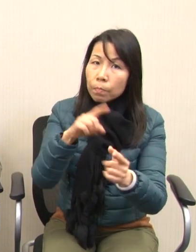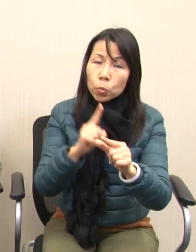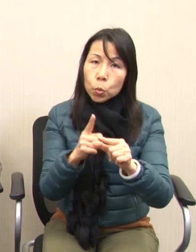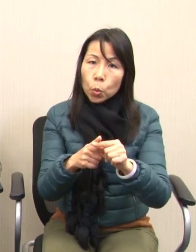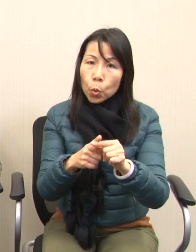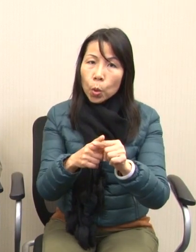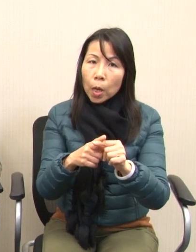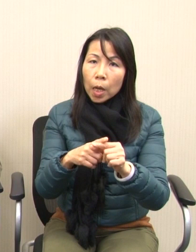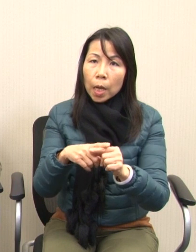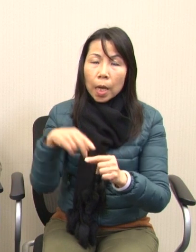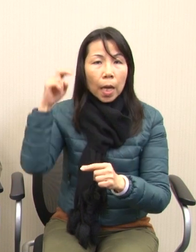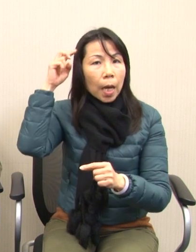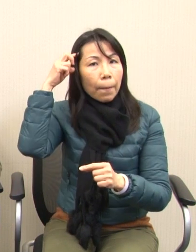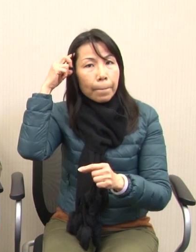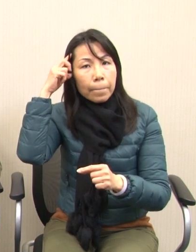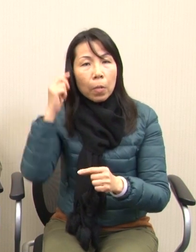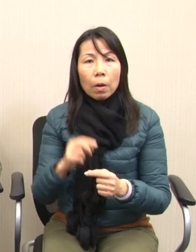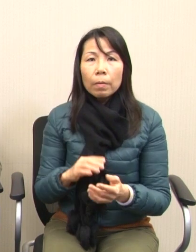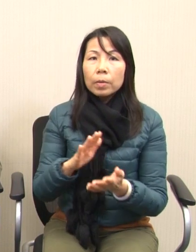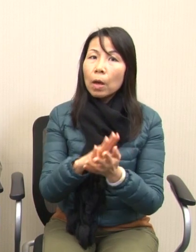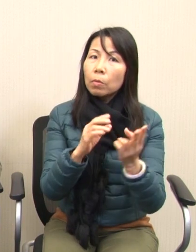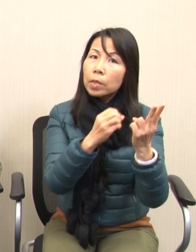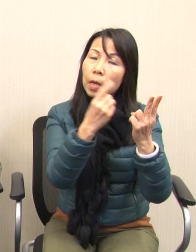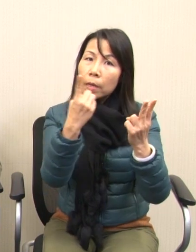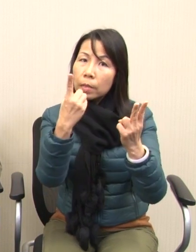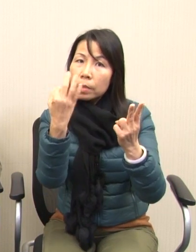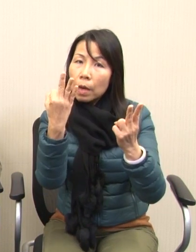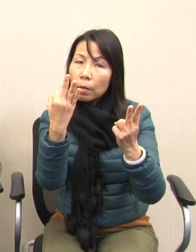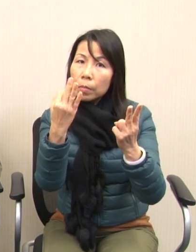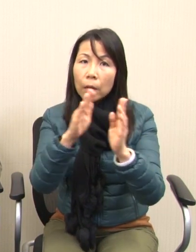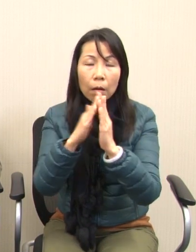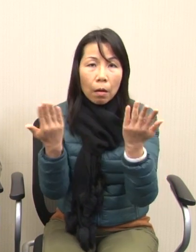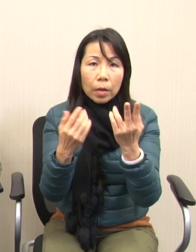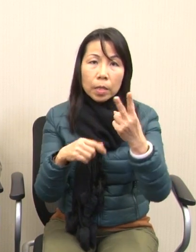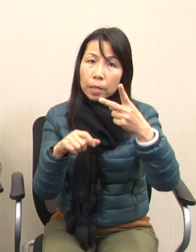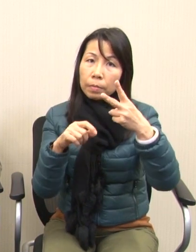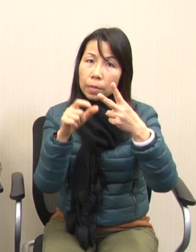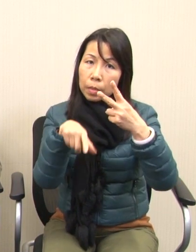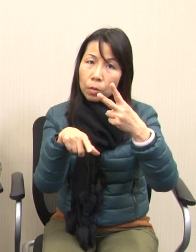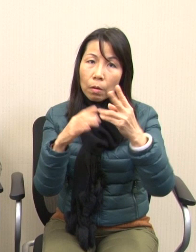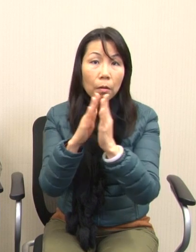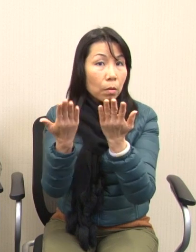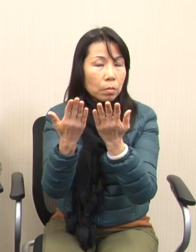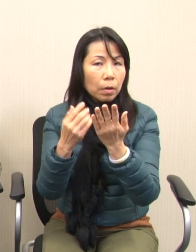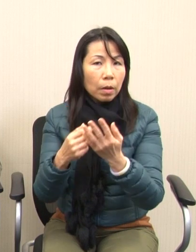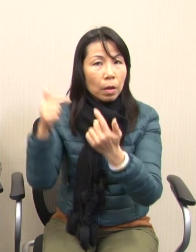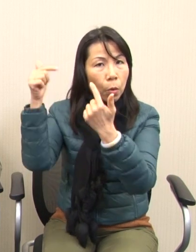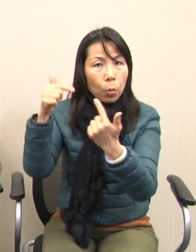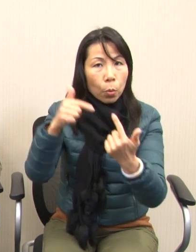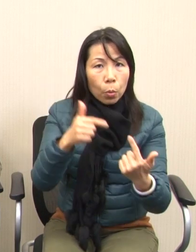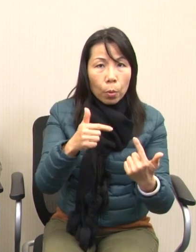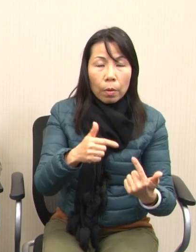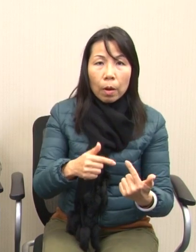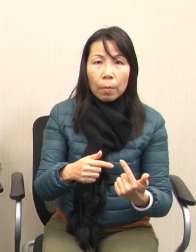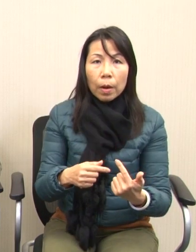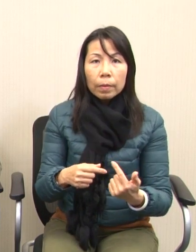召，由2013年的2月開始，一路 D1、D2、D3、